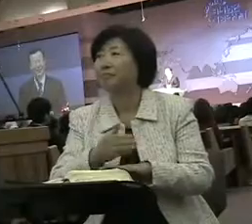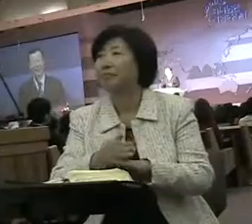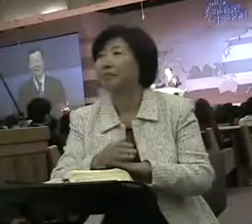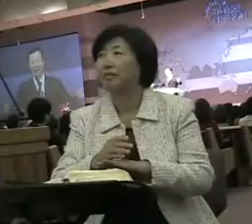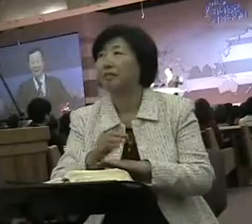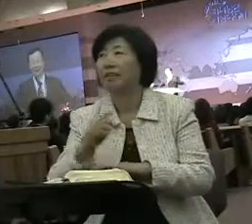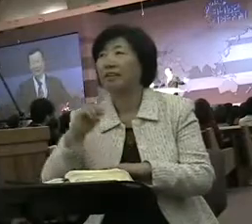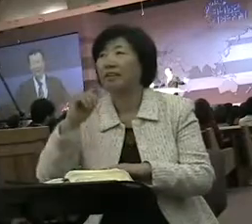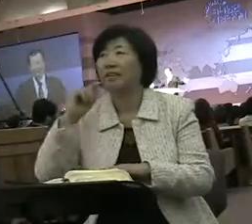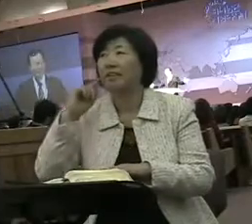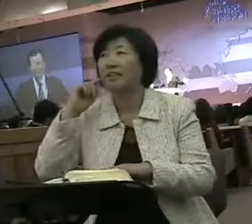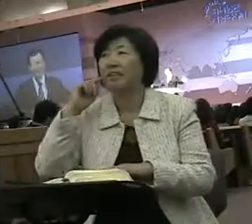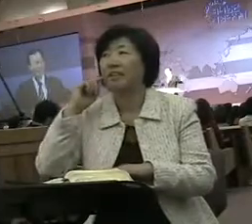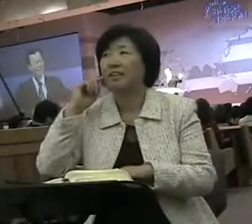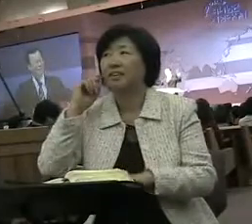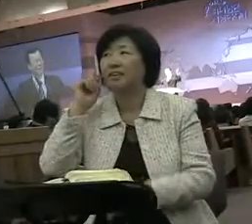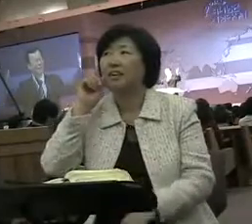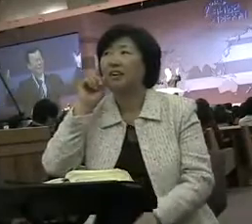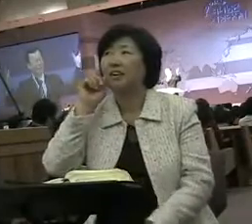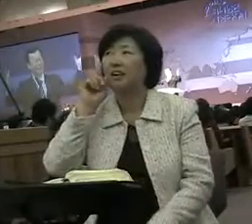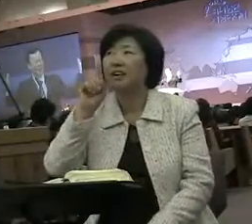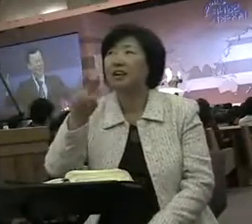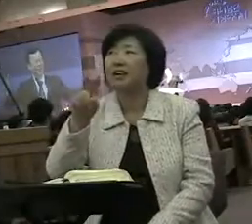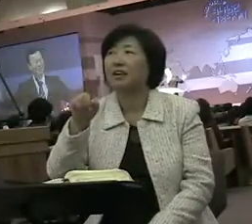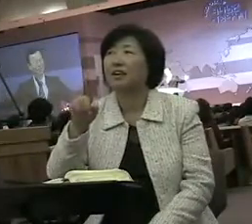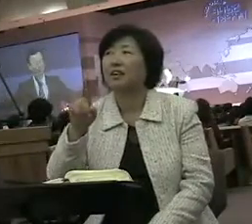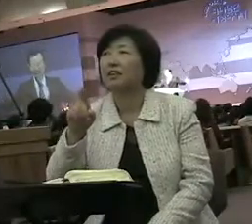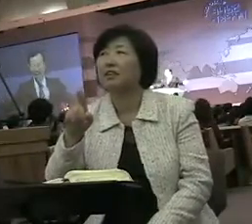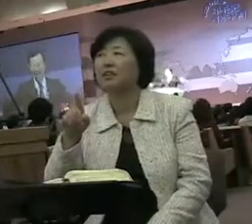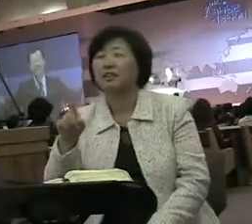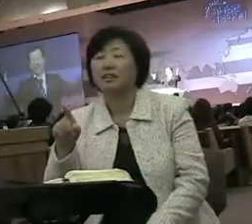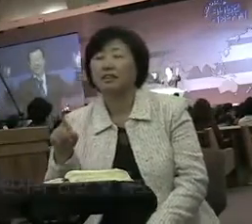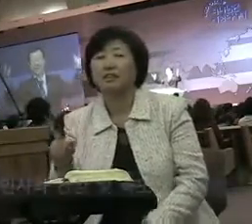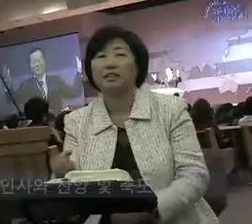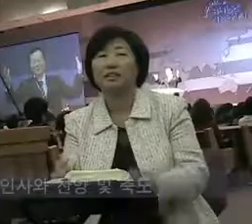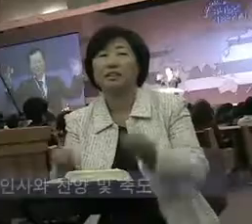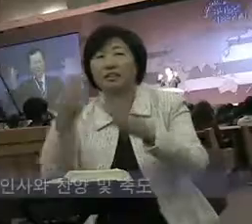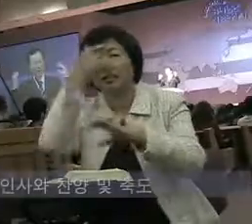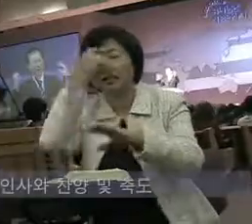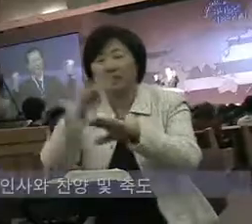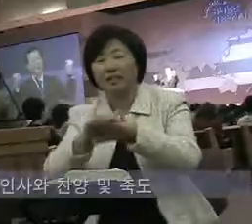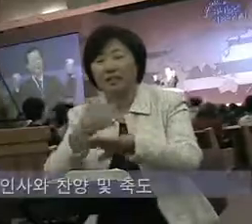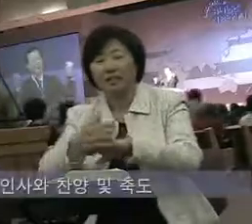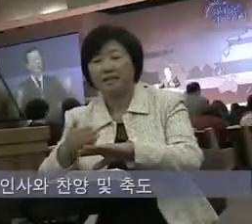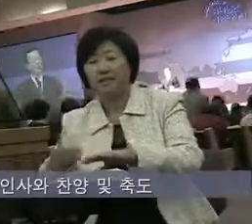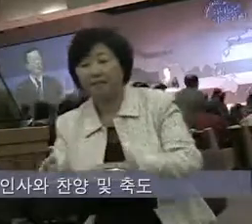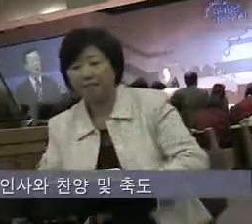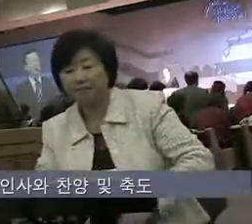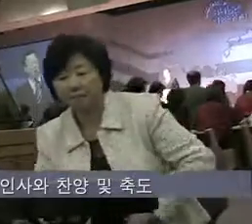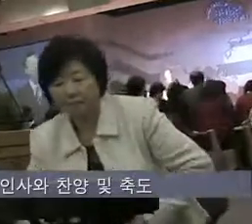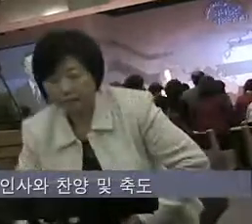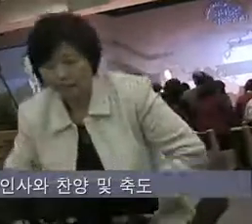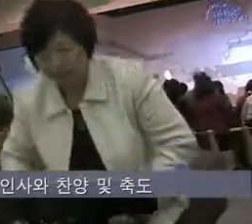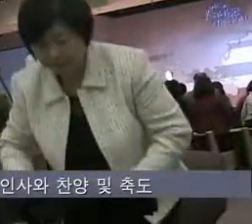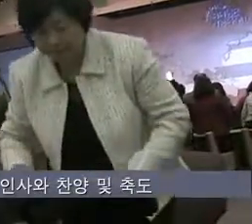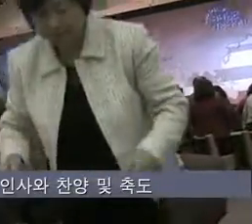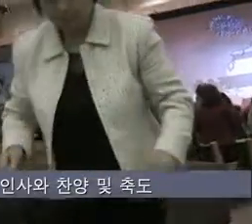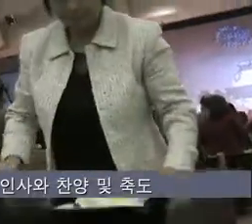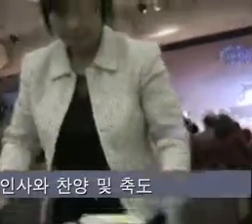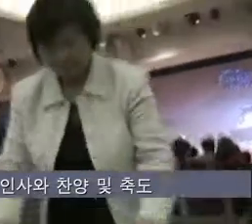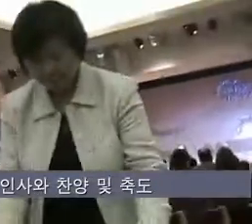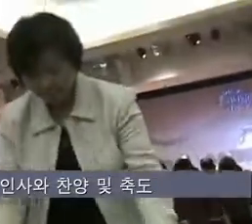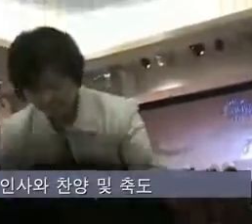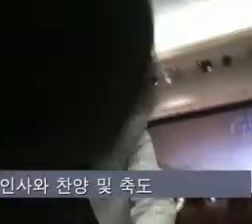성탄 예배로 계속하여 이러한 기쁨으로 주님을 찬양드리겠습니다. 우리 다 같이 일어나서 베들레헴에 나신 주님 앞에